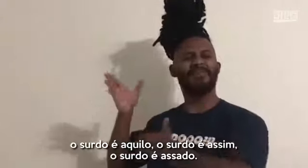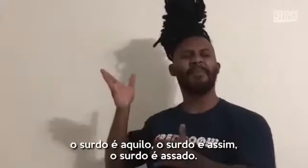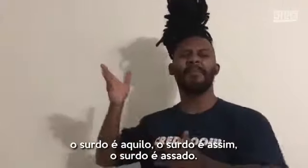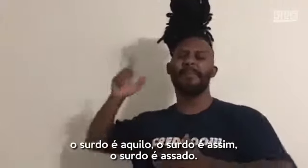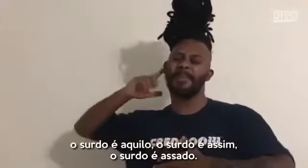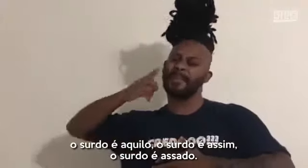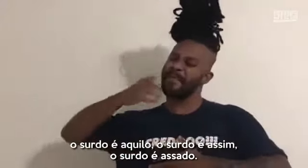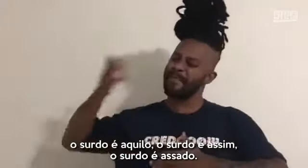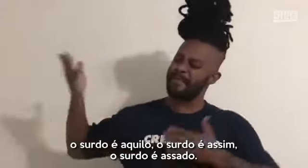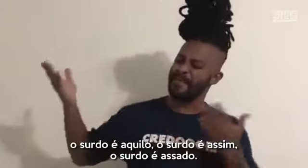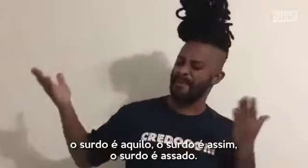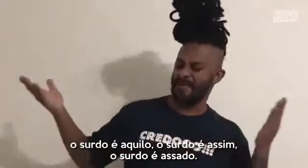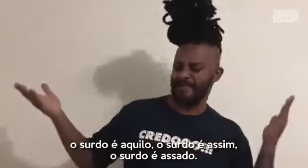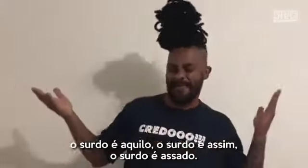assim, o surdo é assado.